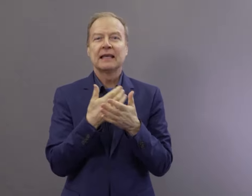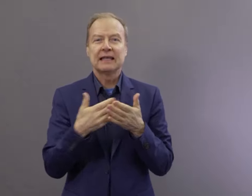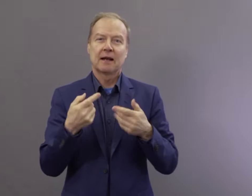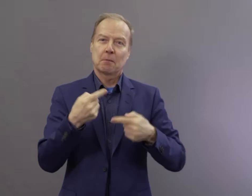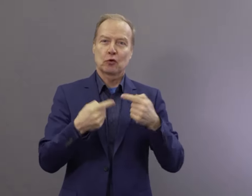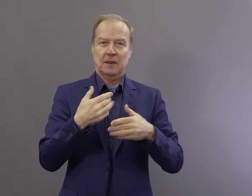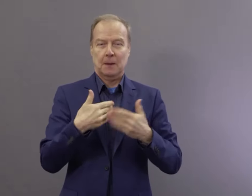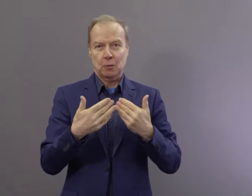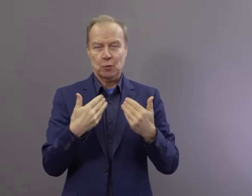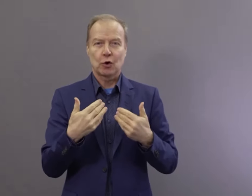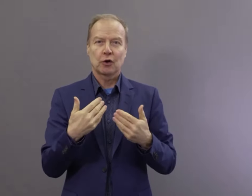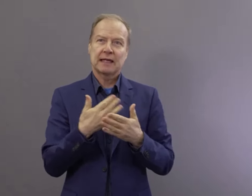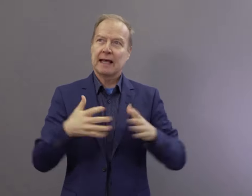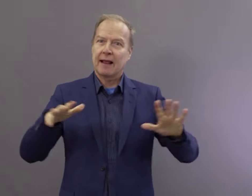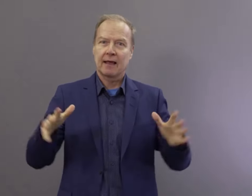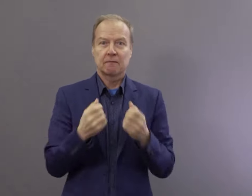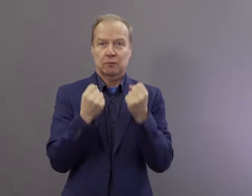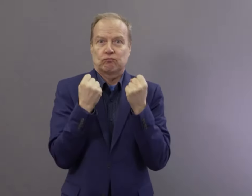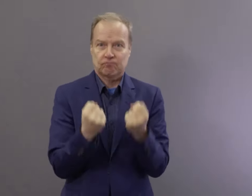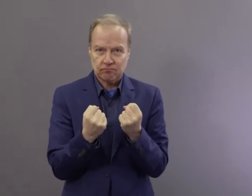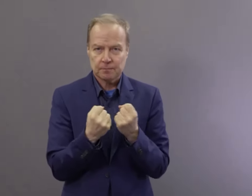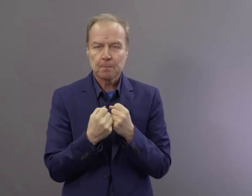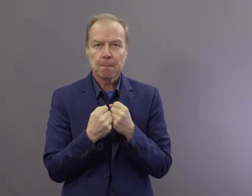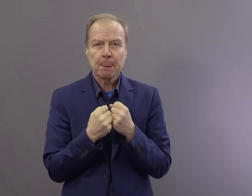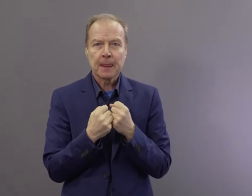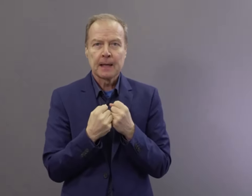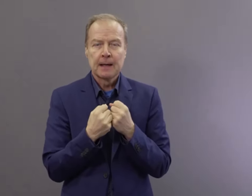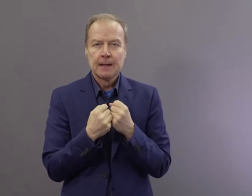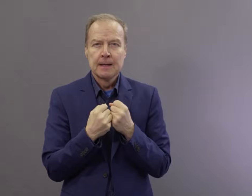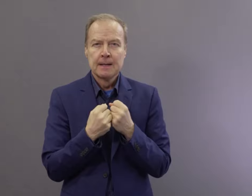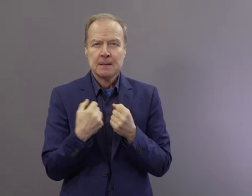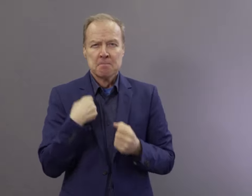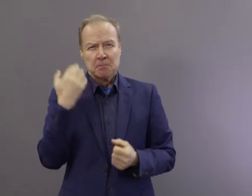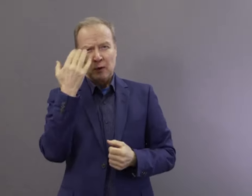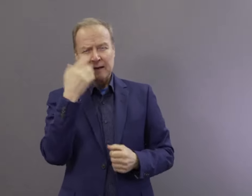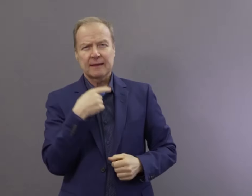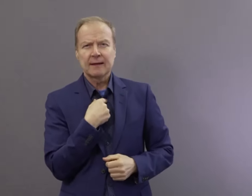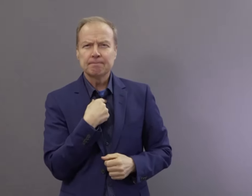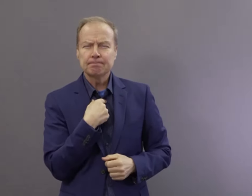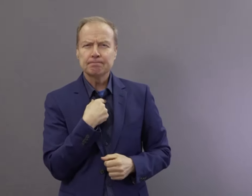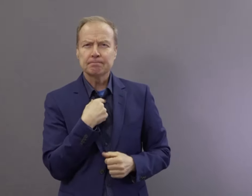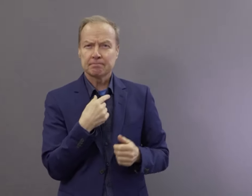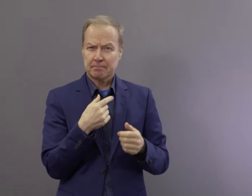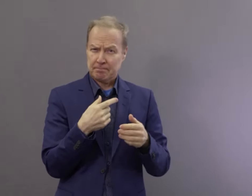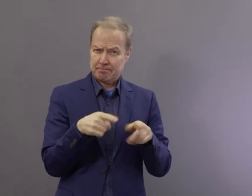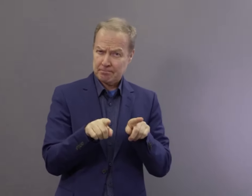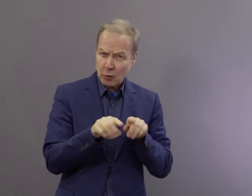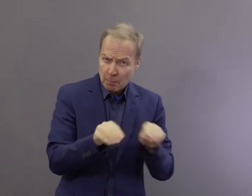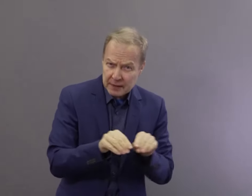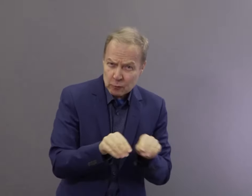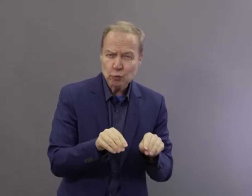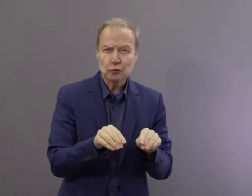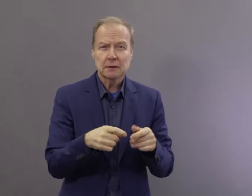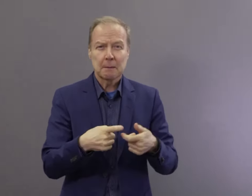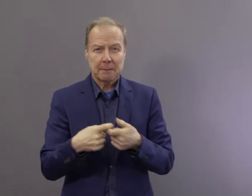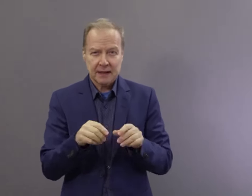pyörää uudelleen, vaan me saadaan tämmöinen niin kuin kielipoliittisen ohjelman kautta tehtävää elvytystyötä edistettyä se yhteistyössä.